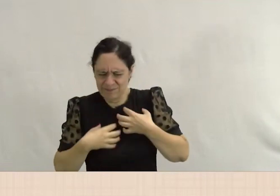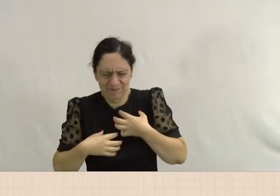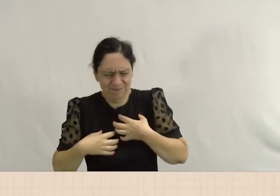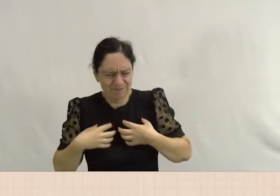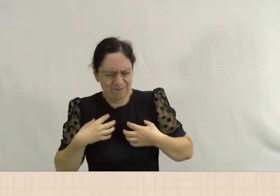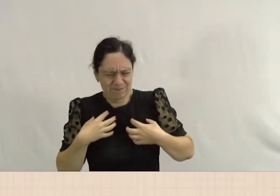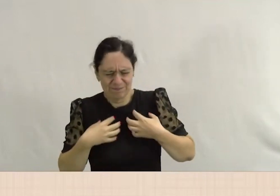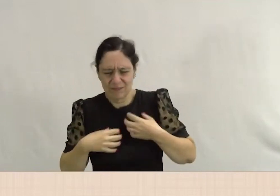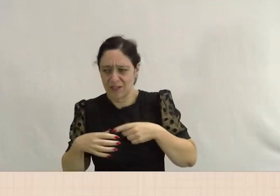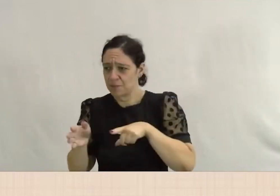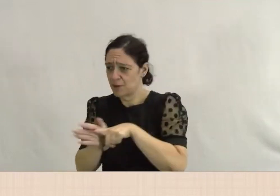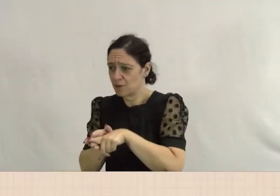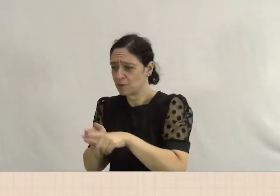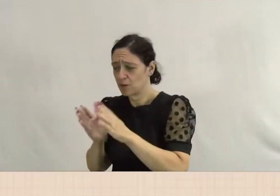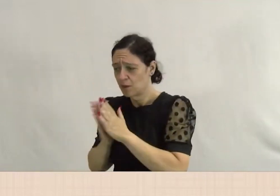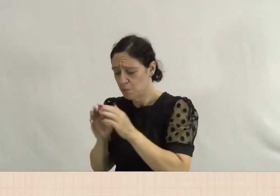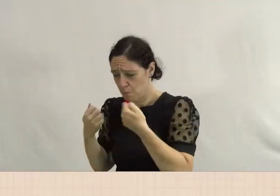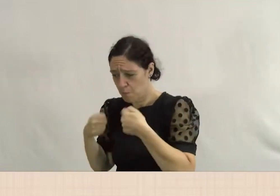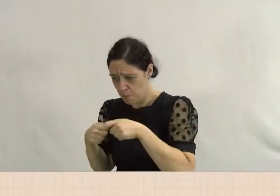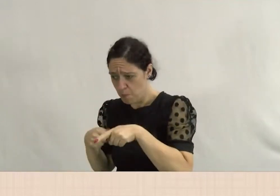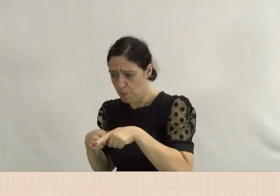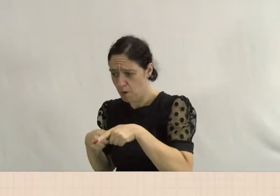Posso orar por você?